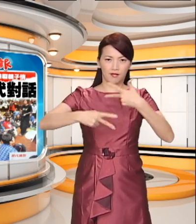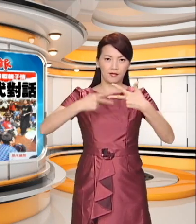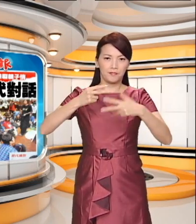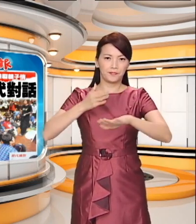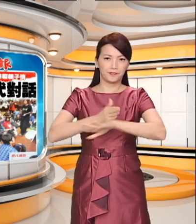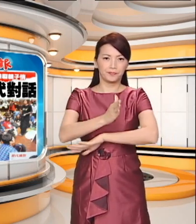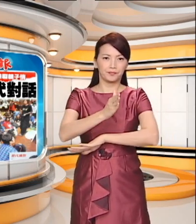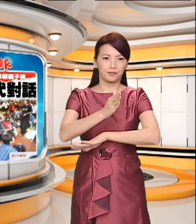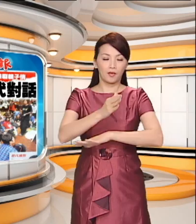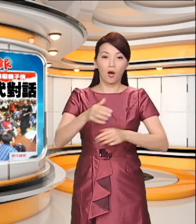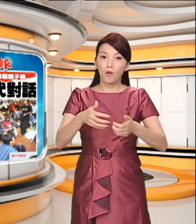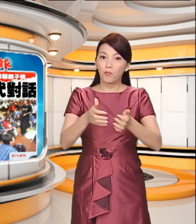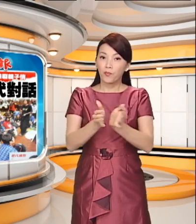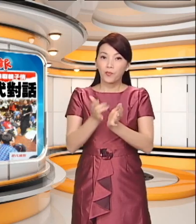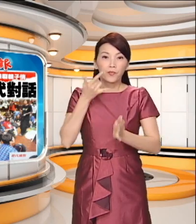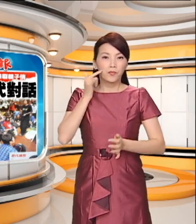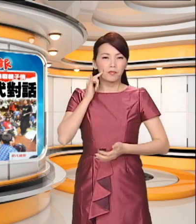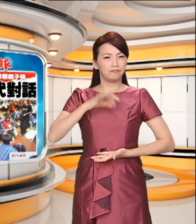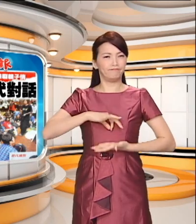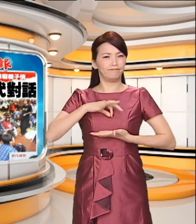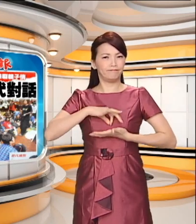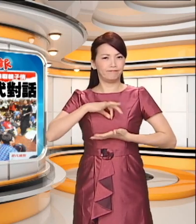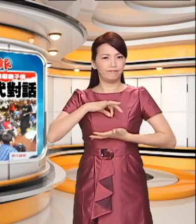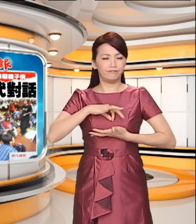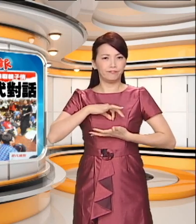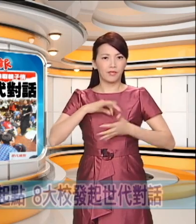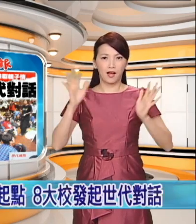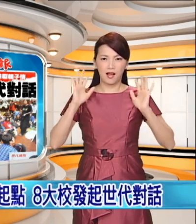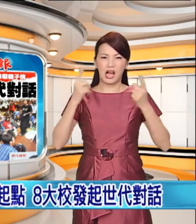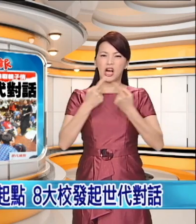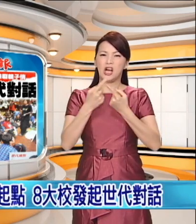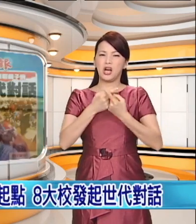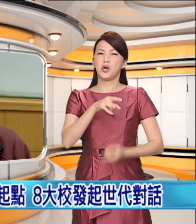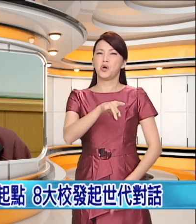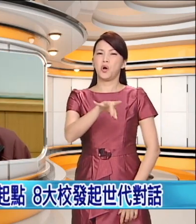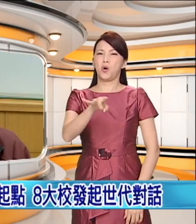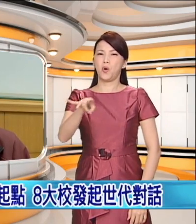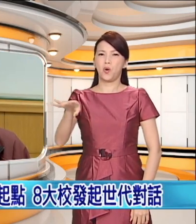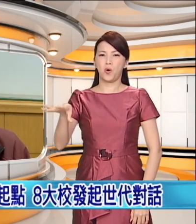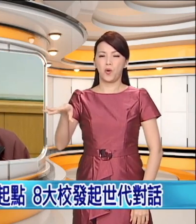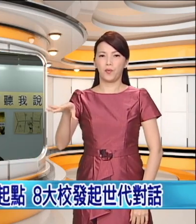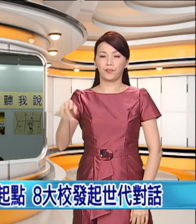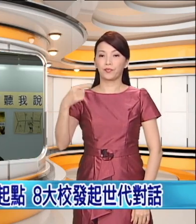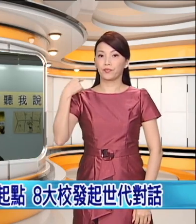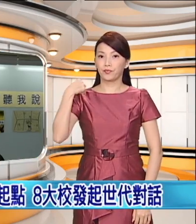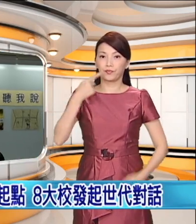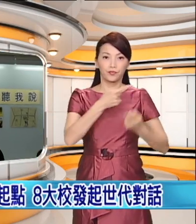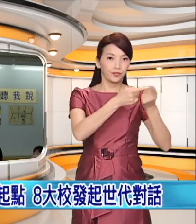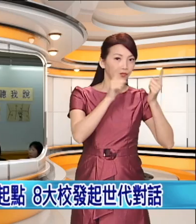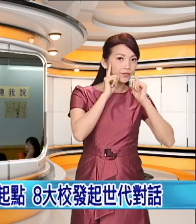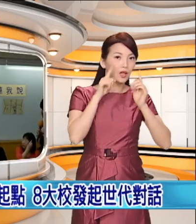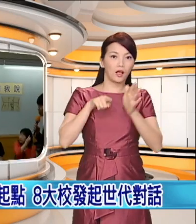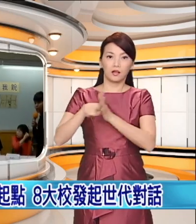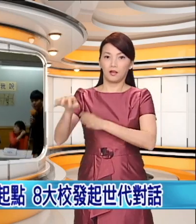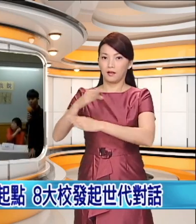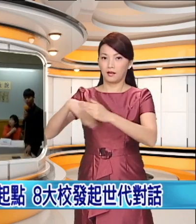现了亲子间的鸿沟。昨天有8所大专院校的学生会发起世代对